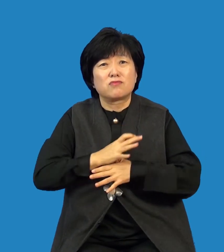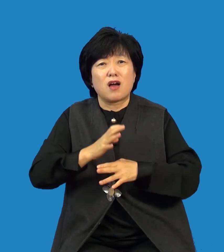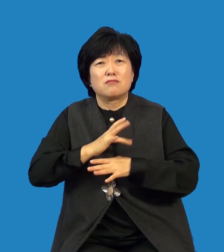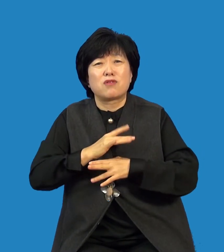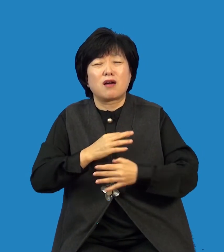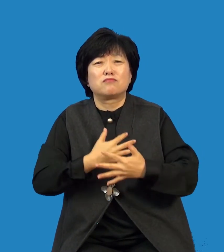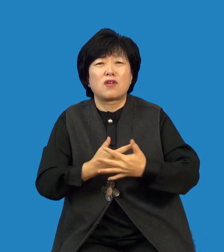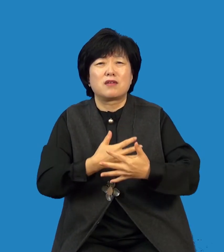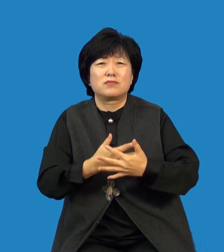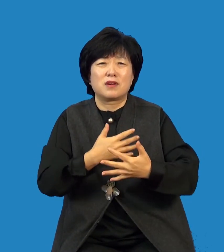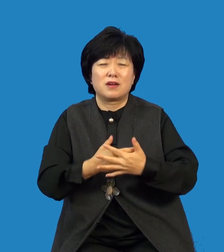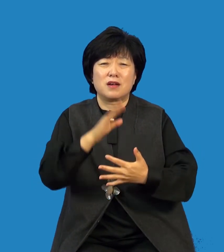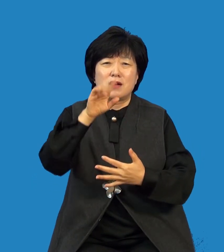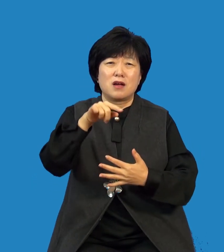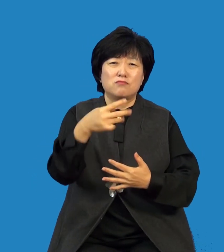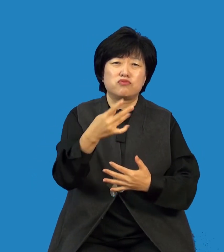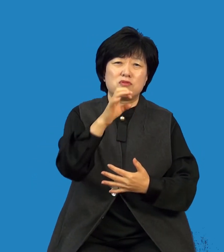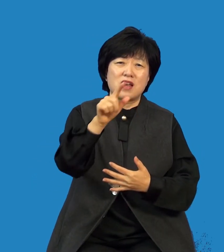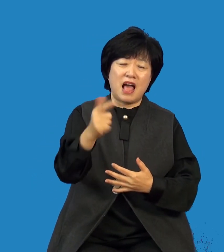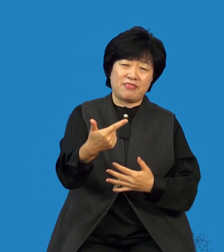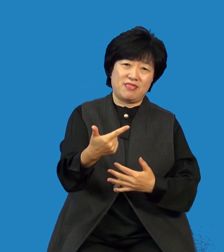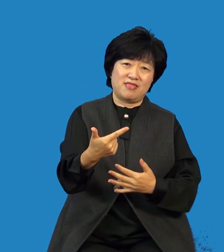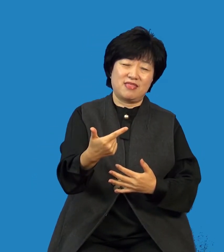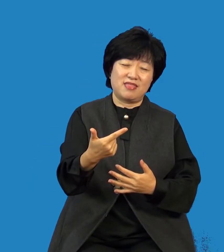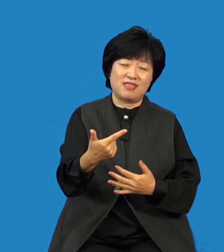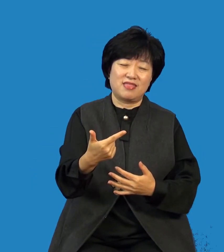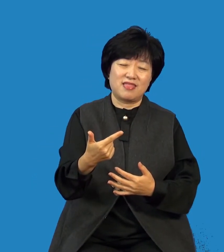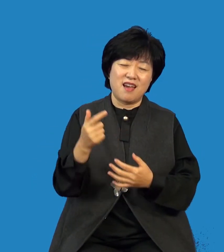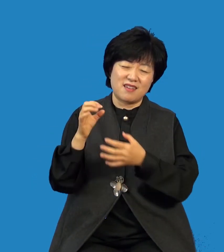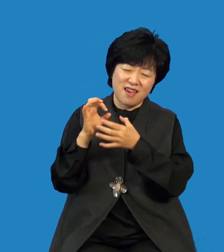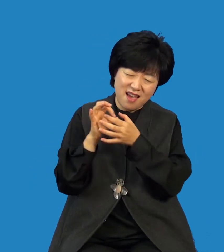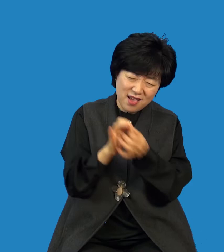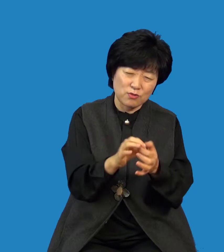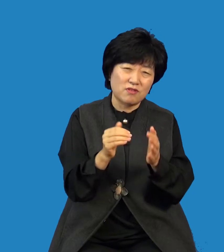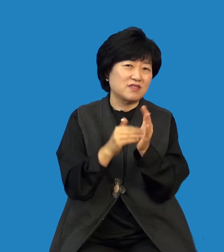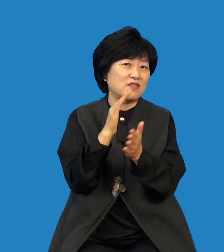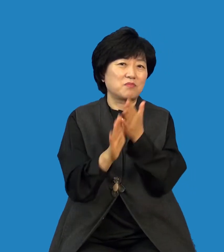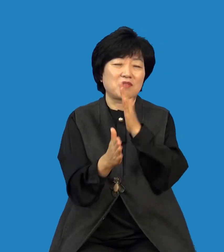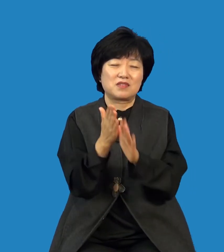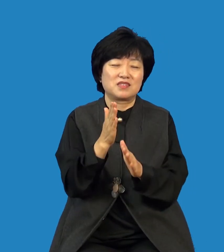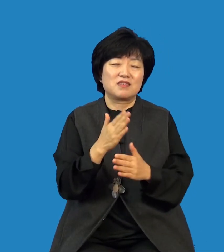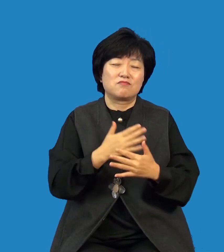되는 불안함까지. 자, 이것이 우리 인생이 가지고 있는 문제입니다.